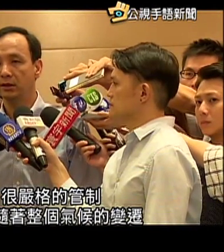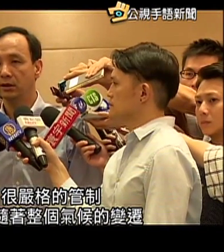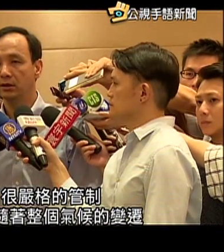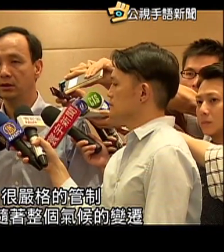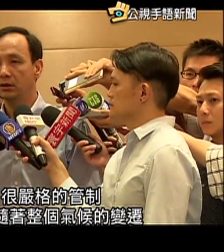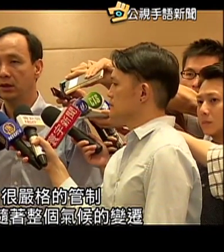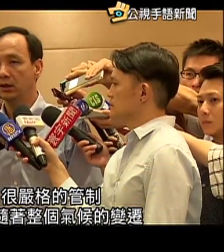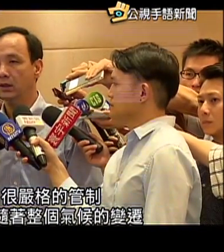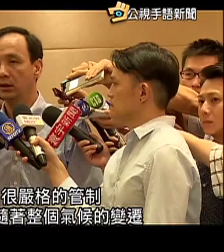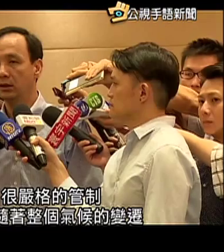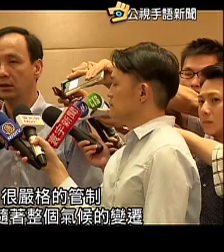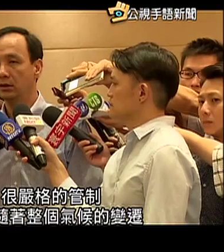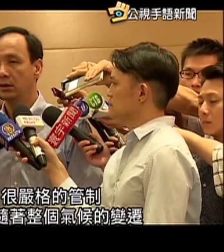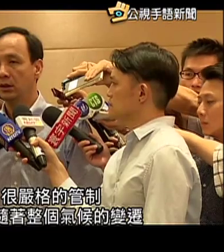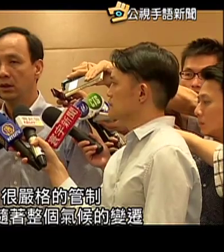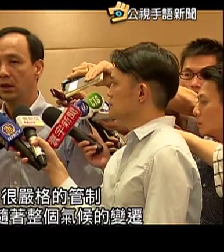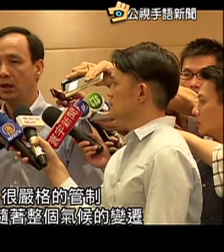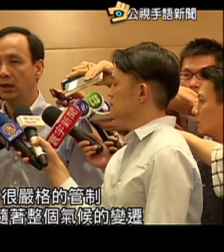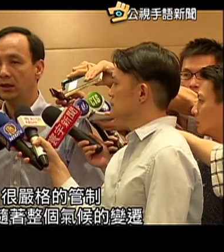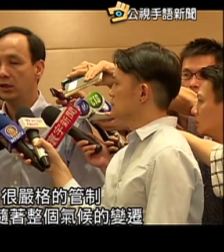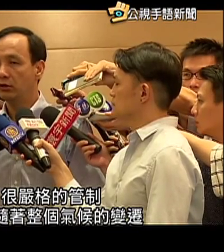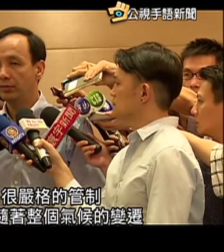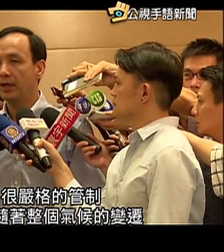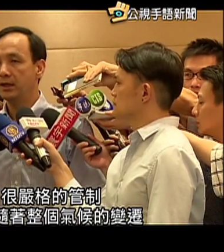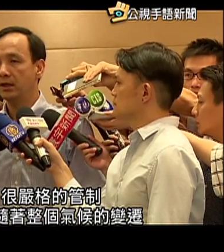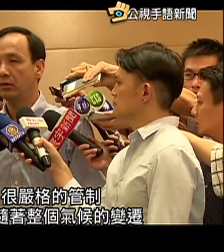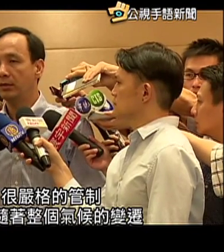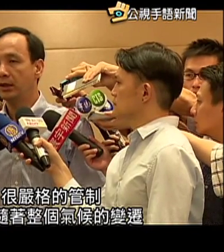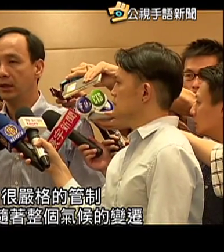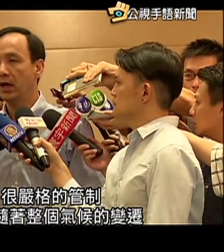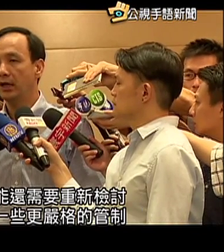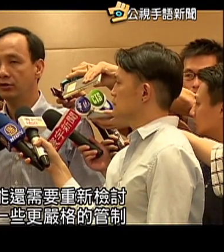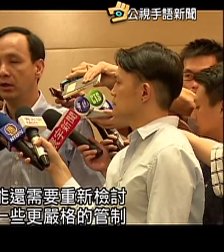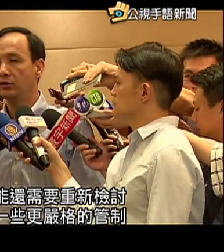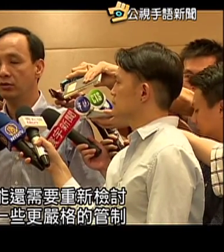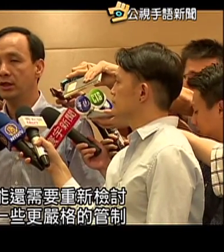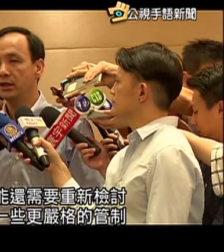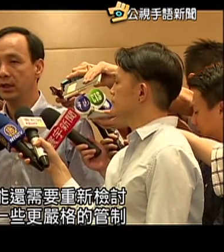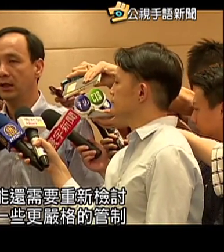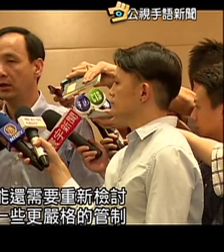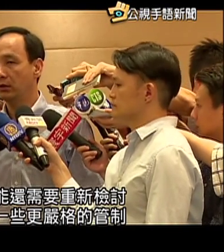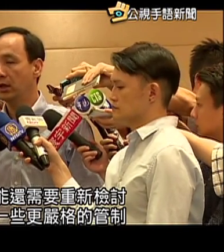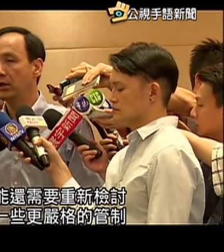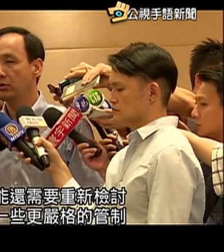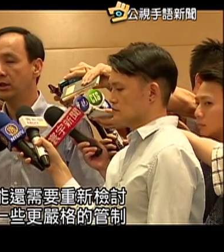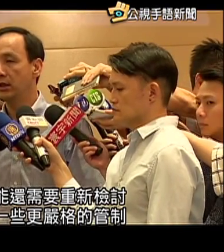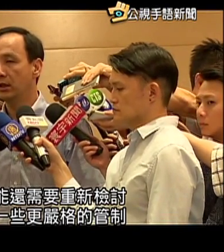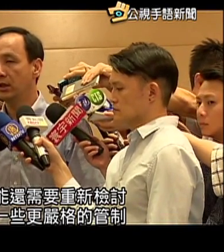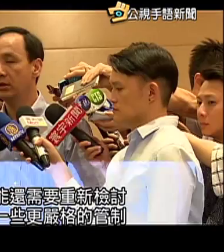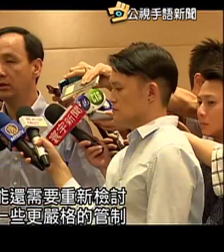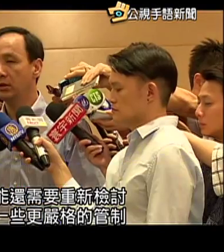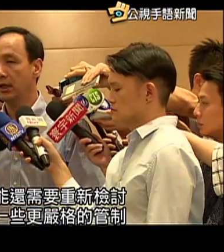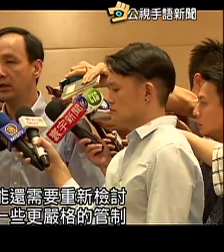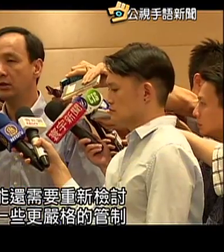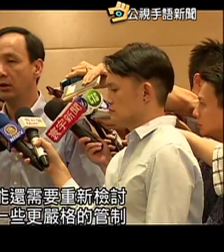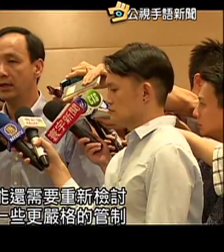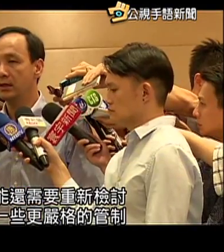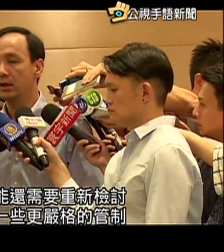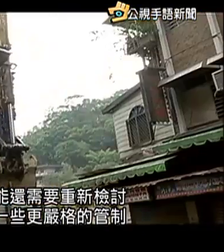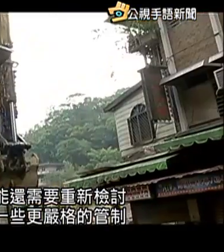个整个气候的变迁，我们可能还需要重新检讨，应该做一些更严格的管制。 朱